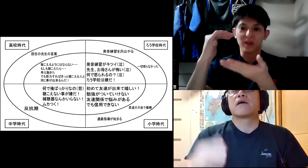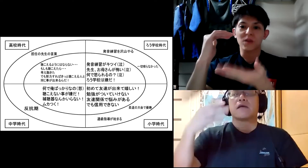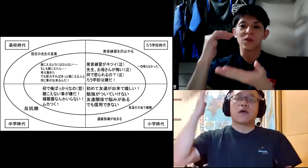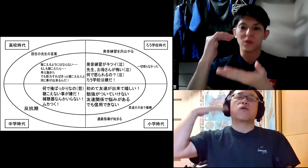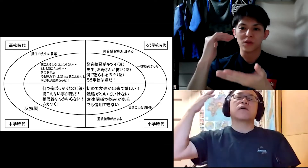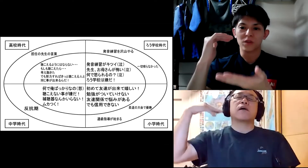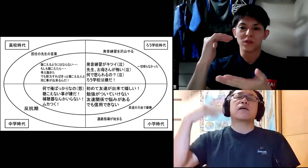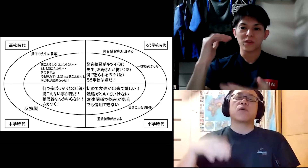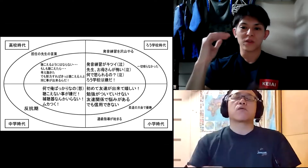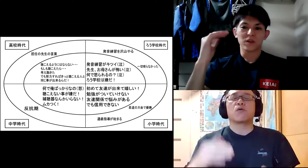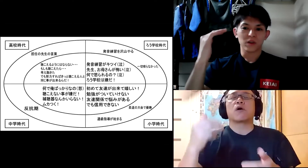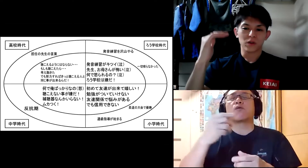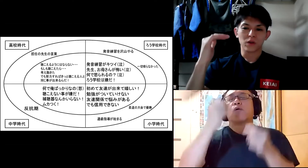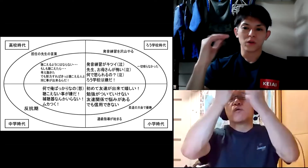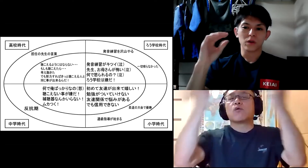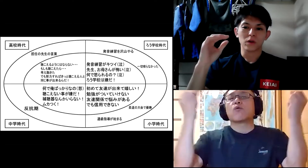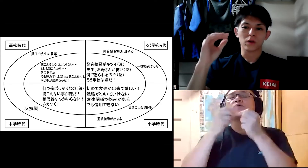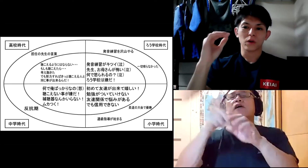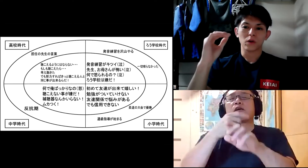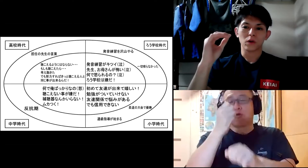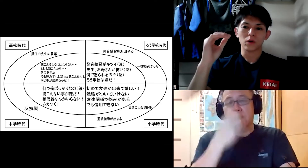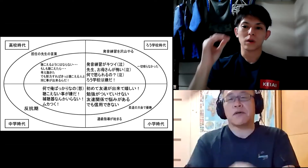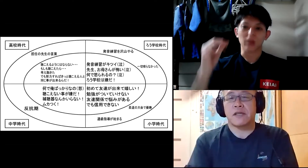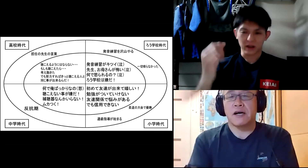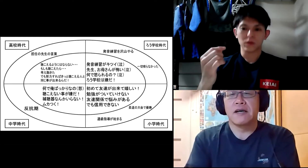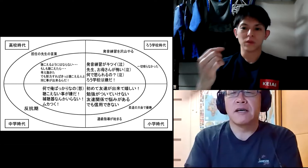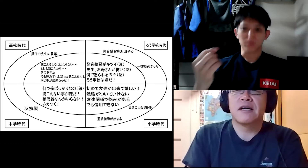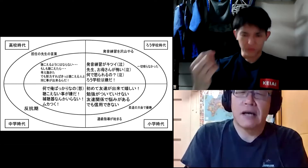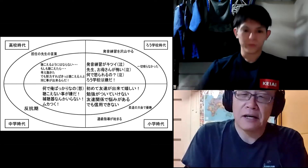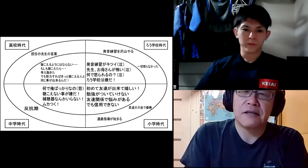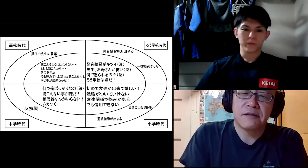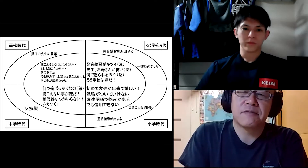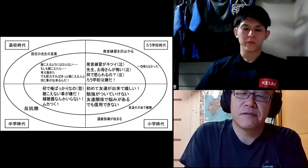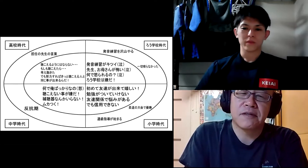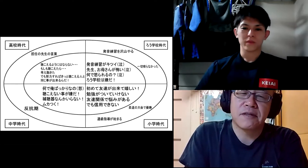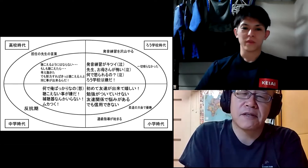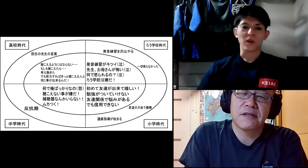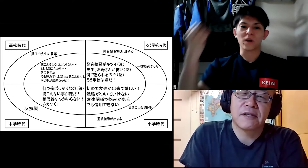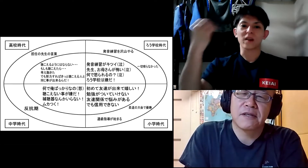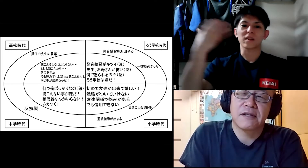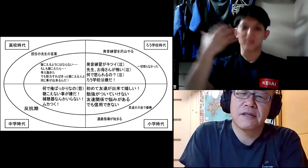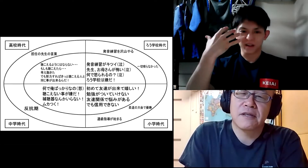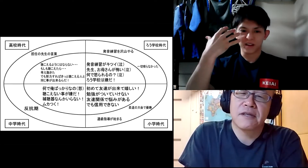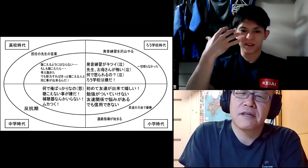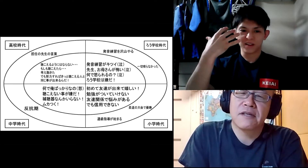あ、聞こえないのはこう個性だと言われました。はい、